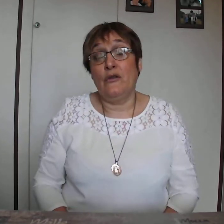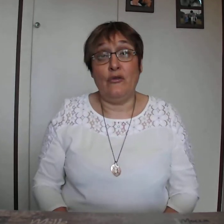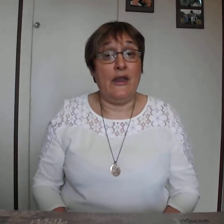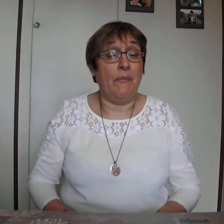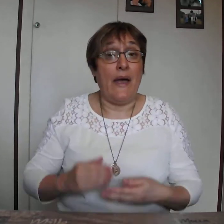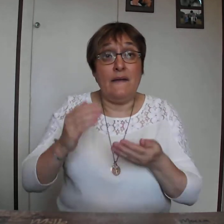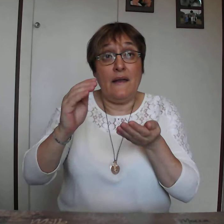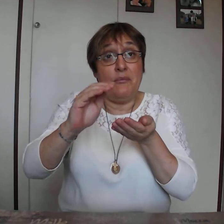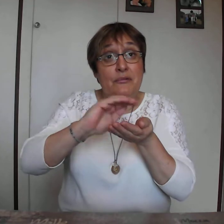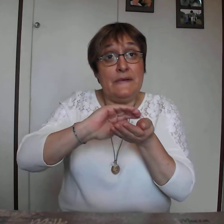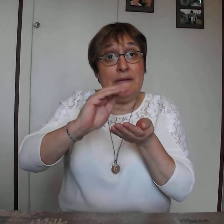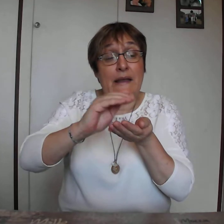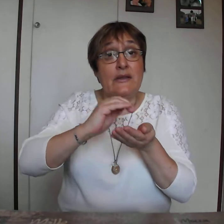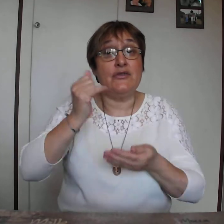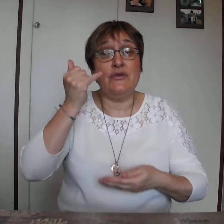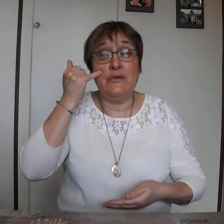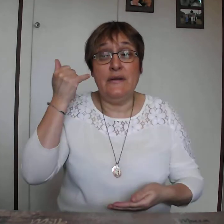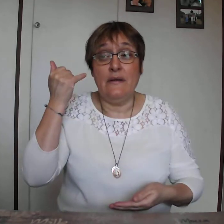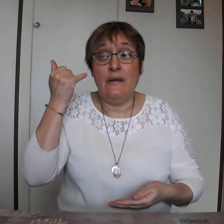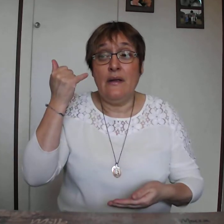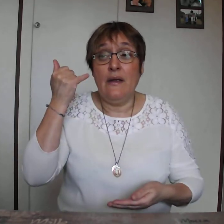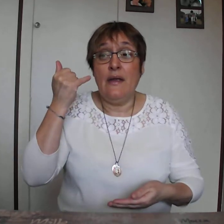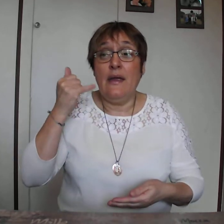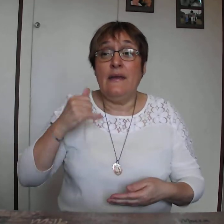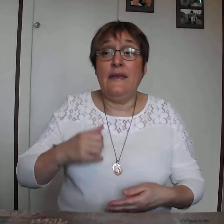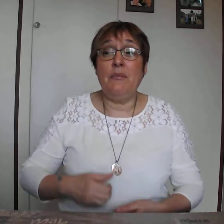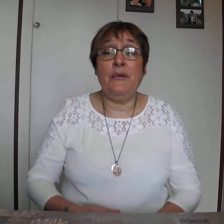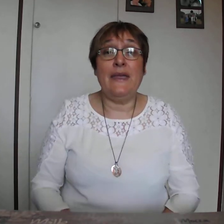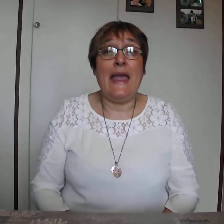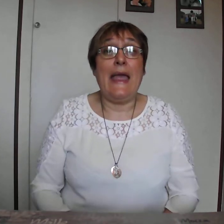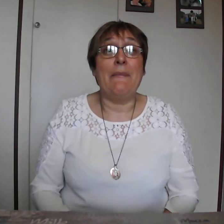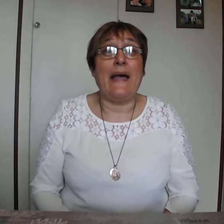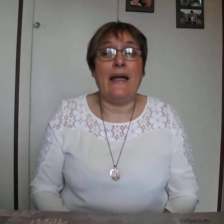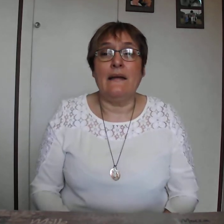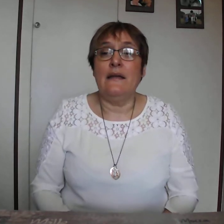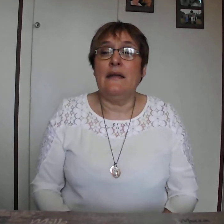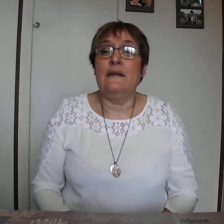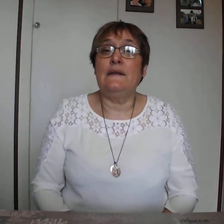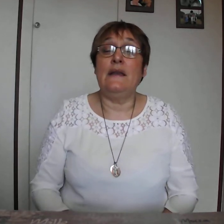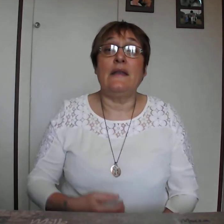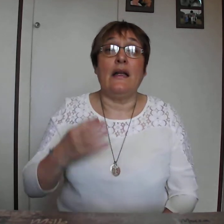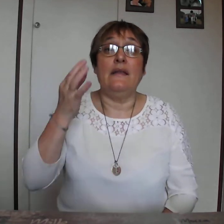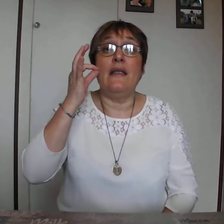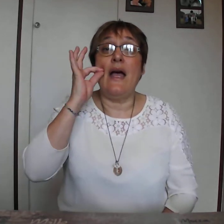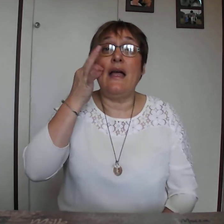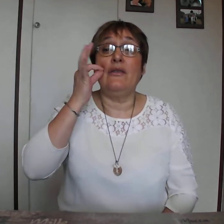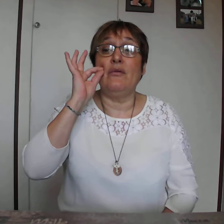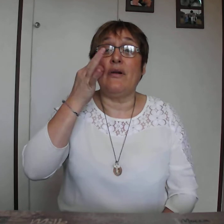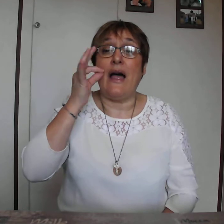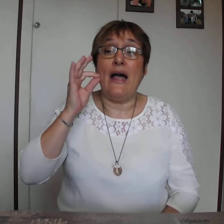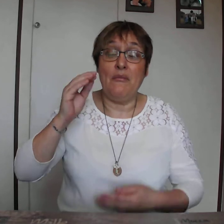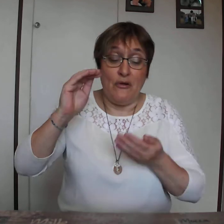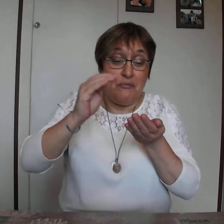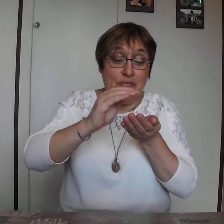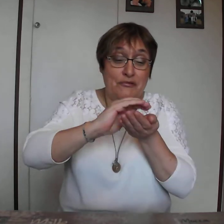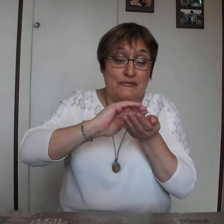n'est pas un poussin jaune. Tipouic est brun. C'est un adorable